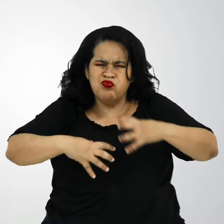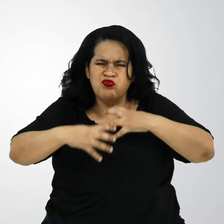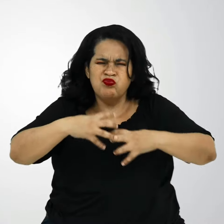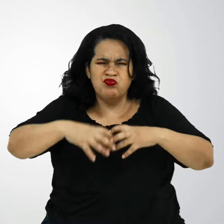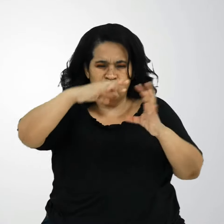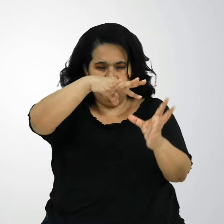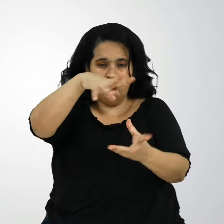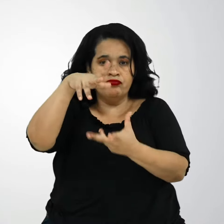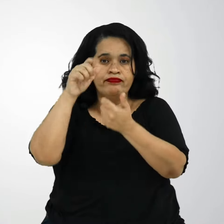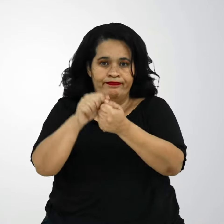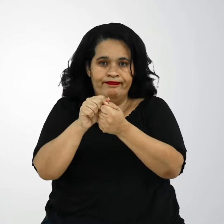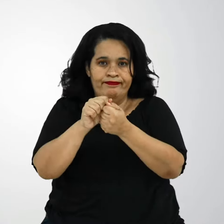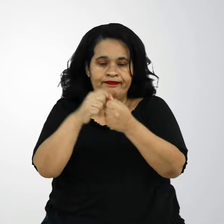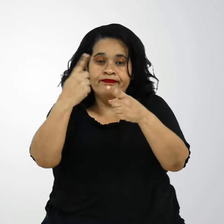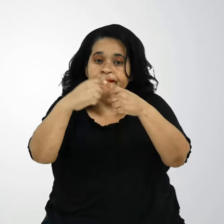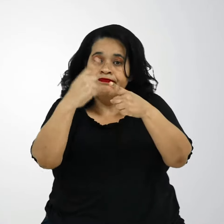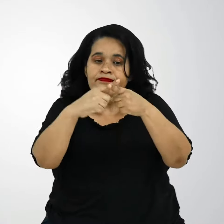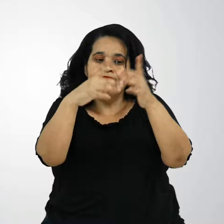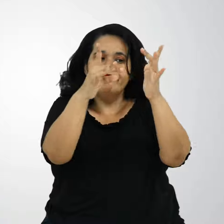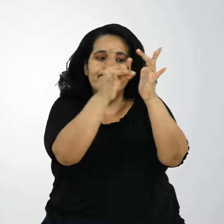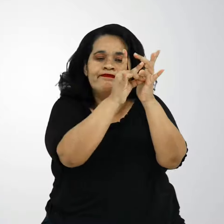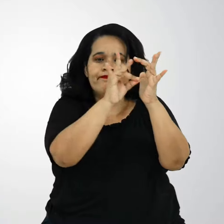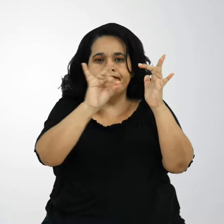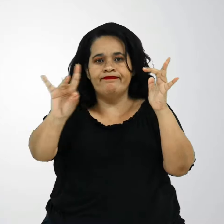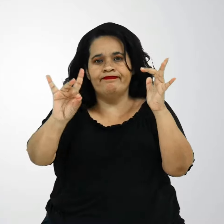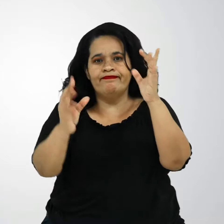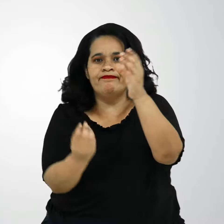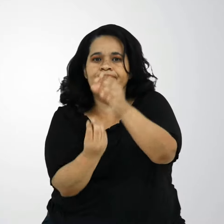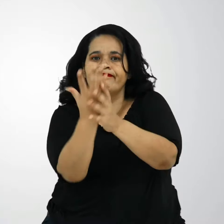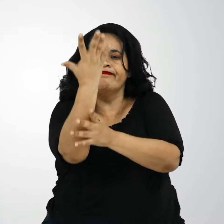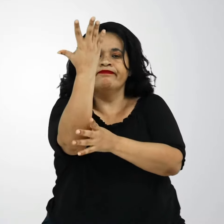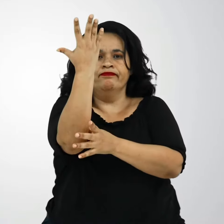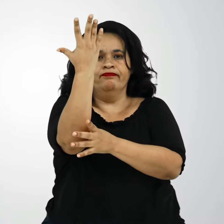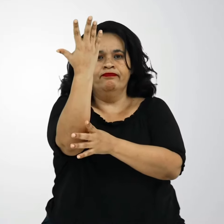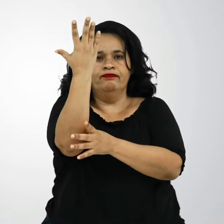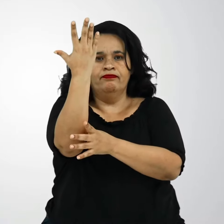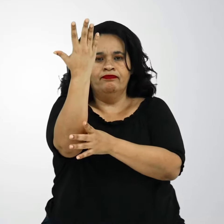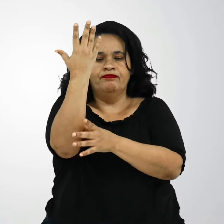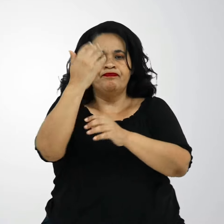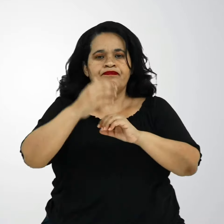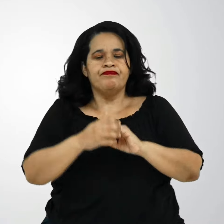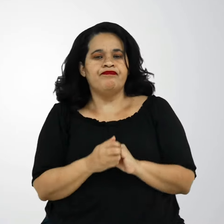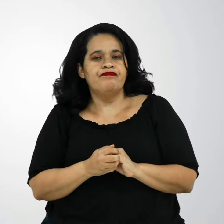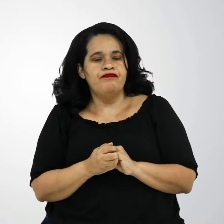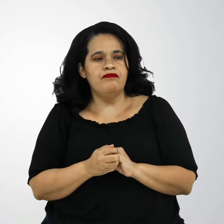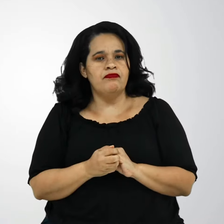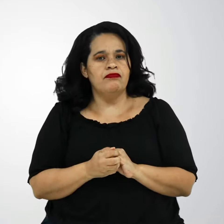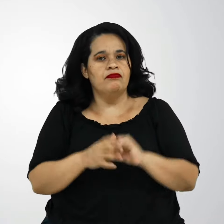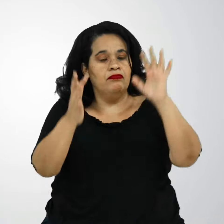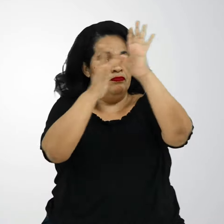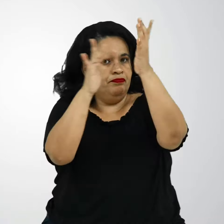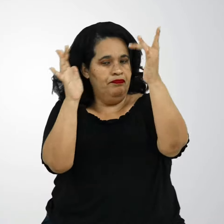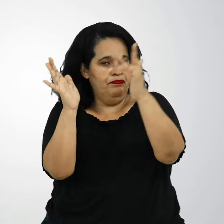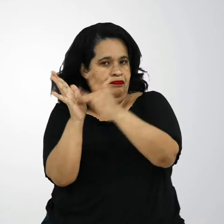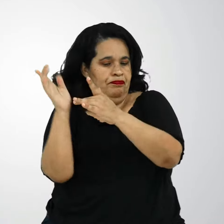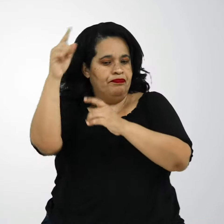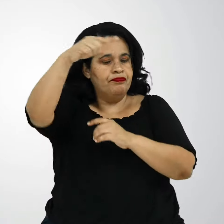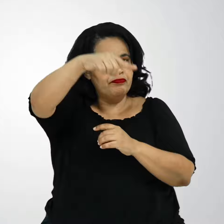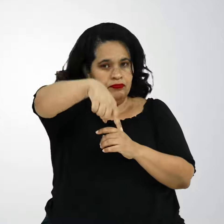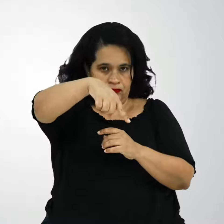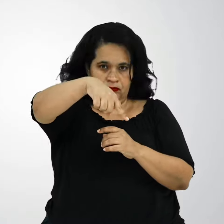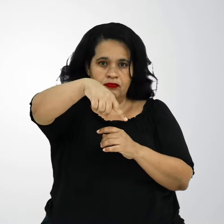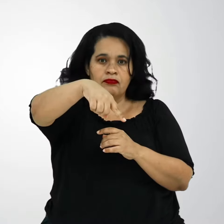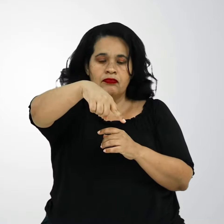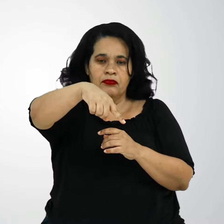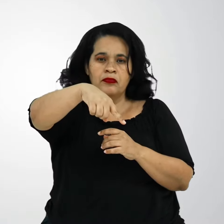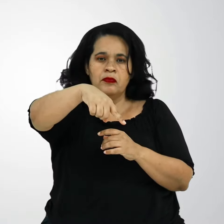Então a primeira metade da semana vai da primeira vinda de Cristo até o surgimento do anticristo. Cristo vem e até o surgimento do anticristo